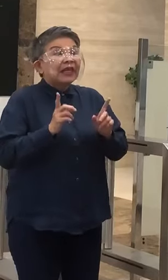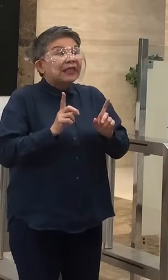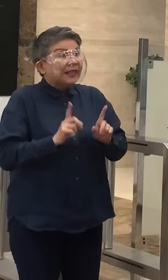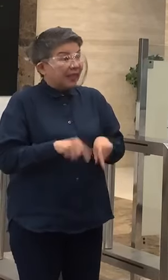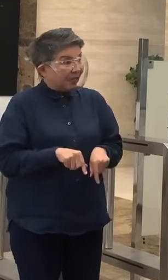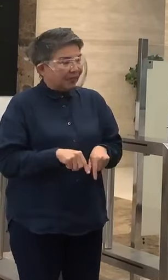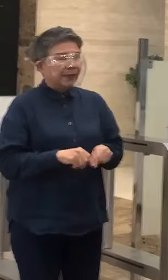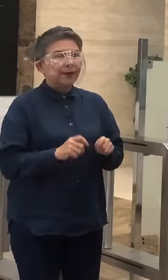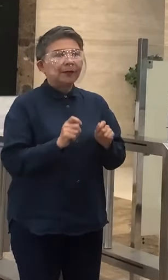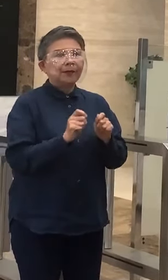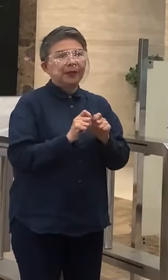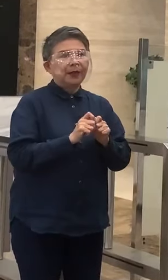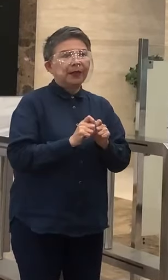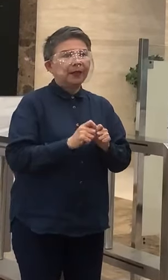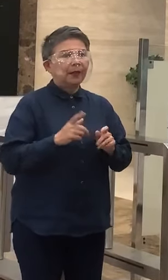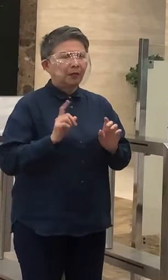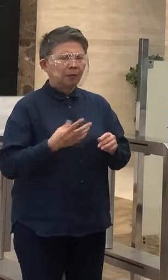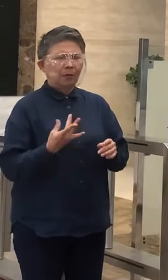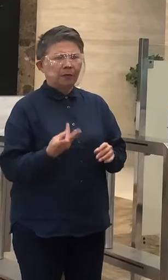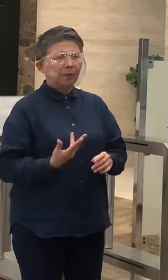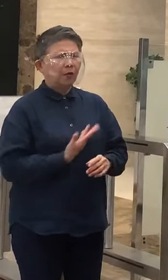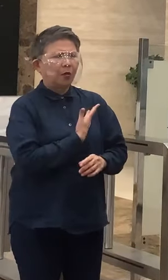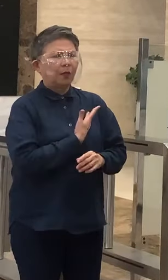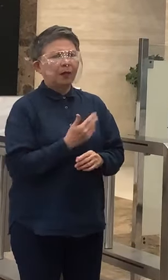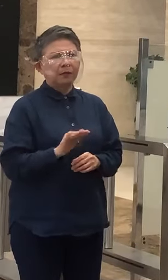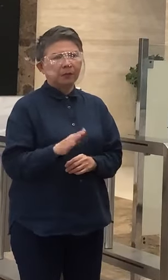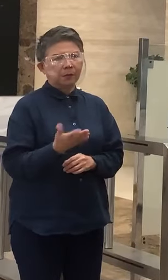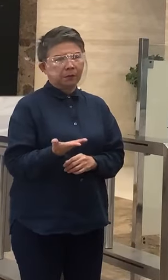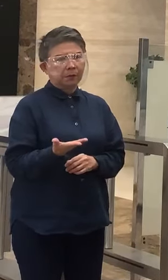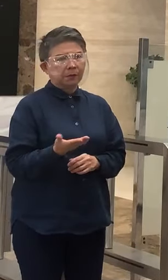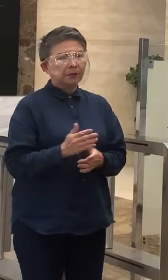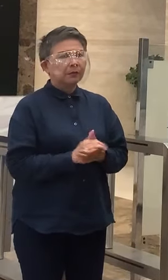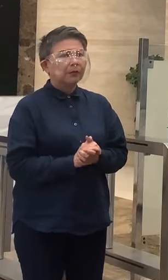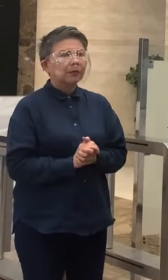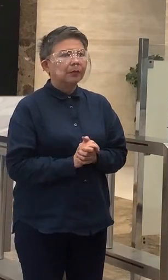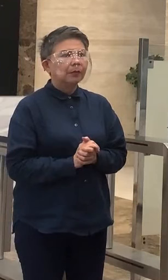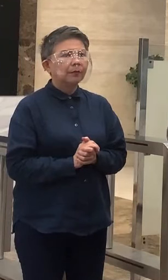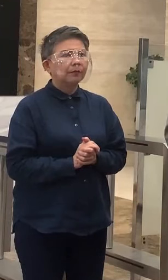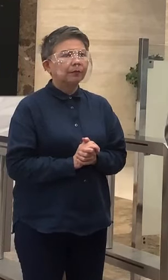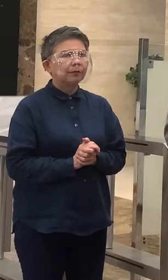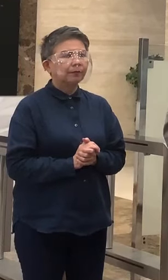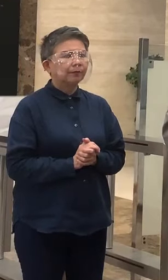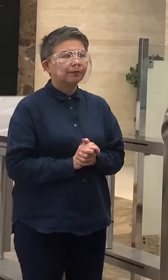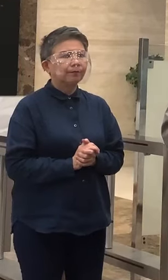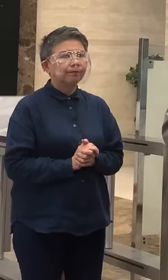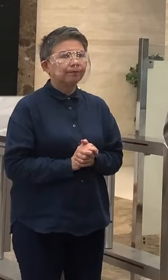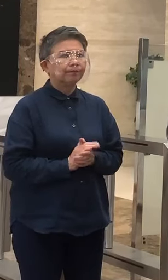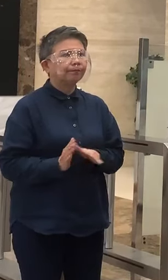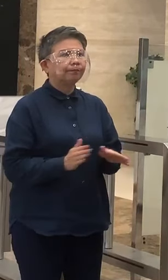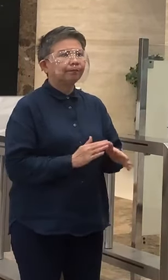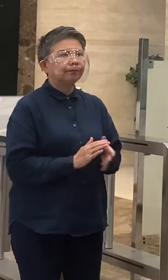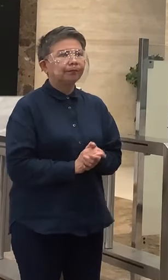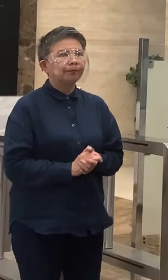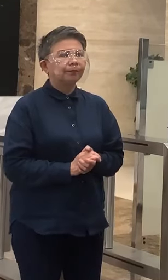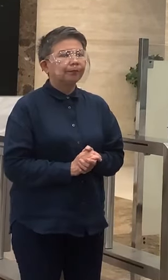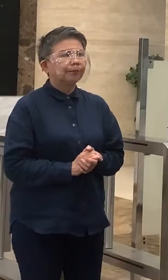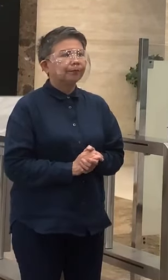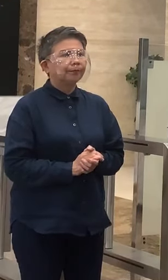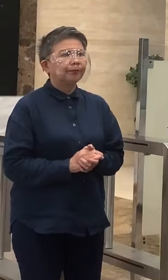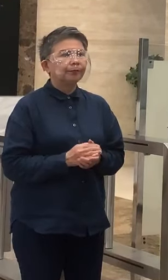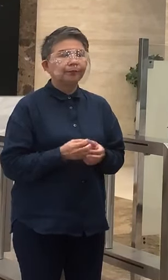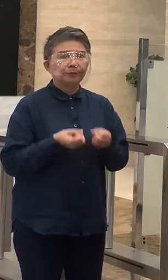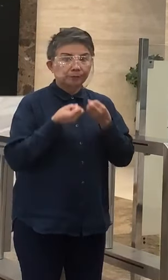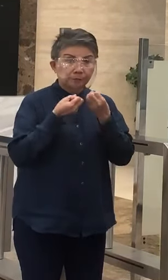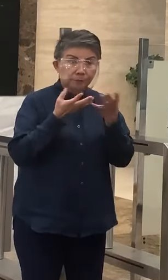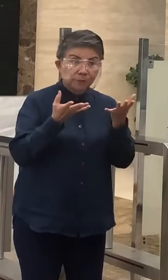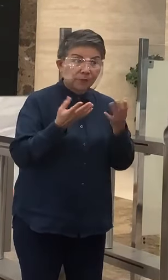menyebabkan adanya korban meninggal dunia lanjutnya kami sampaikan kembali